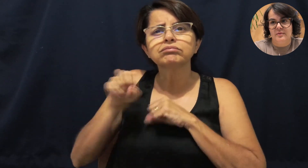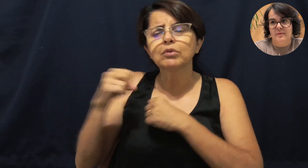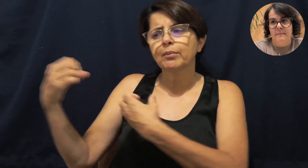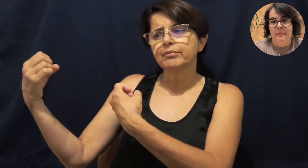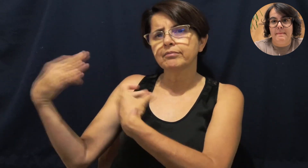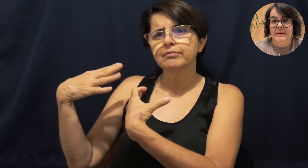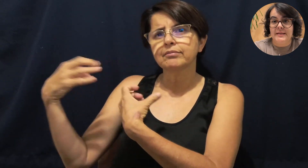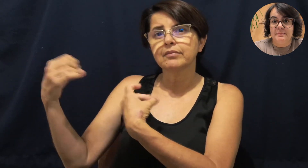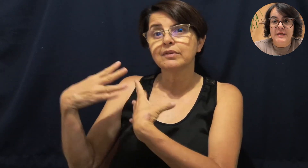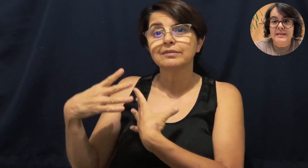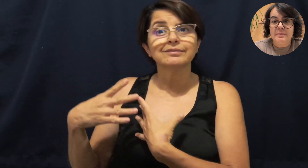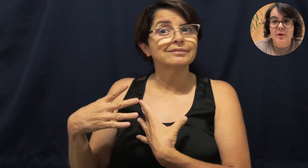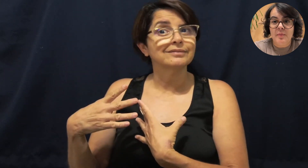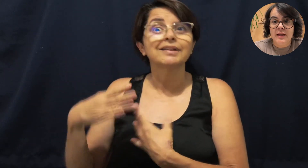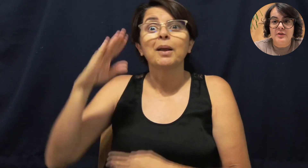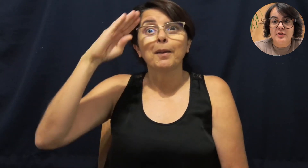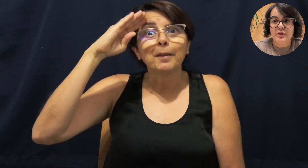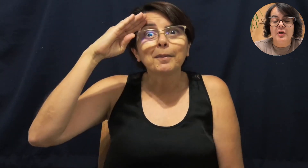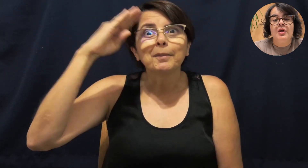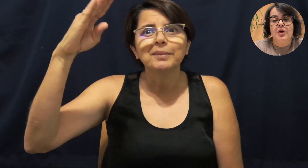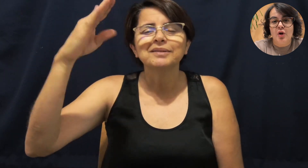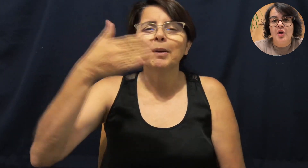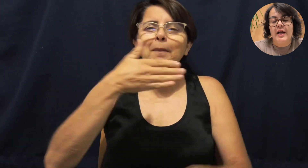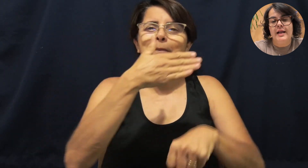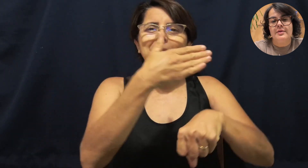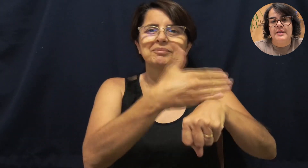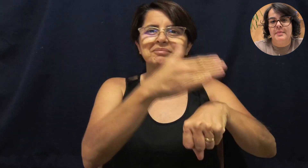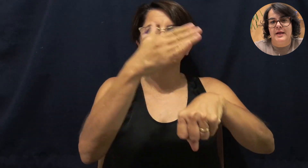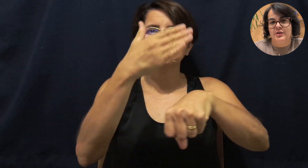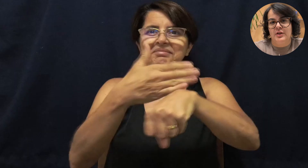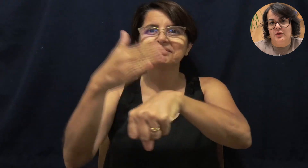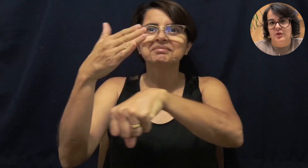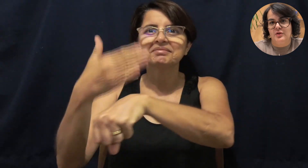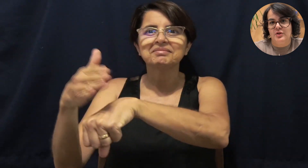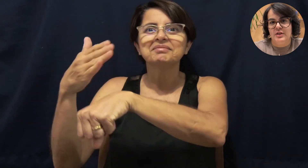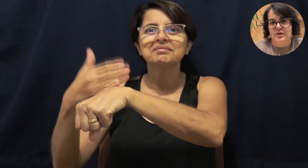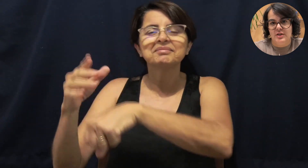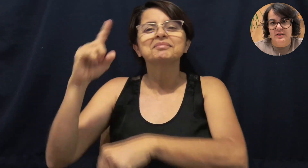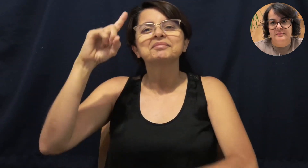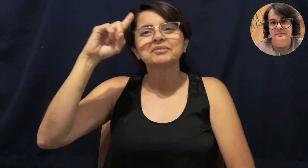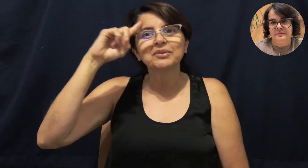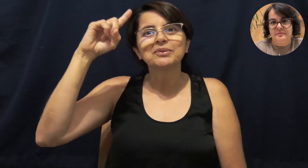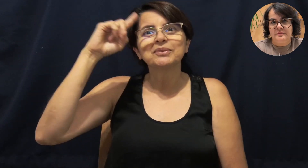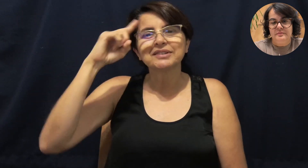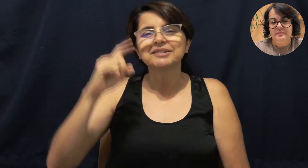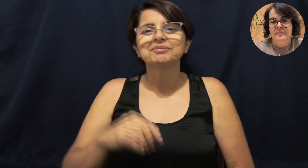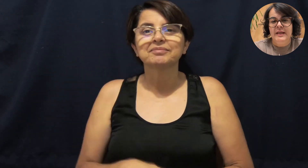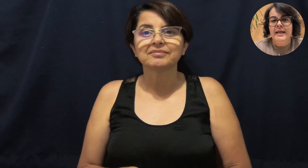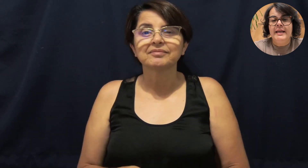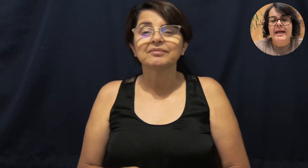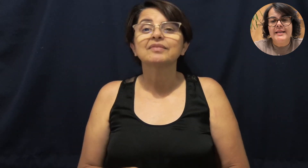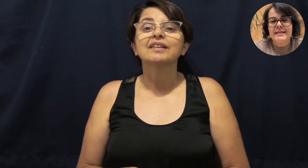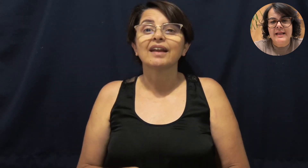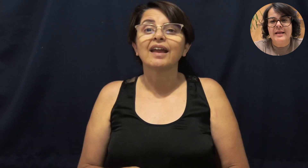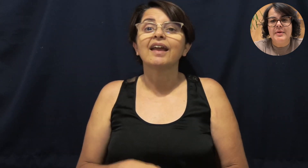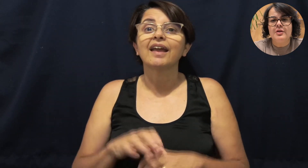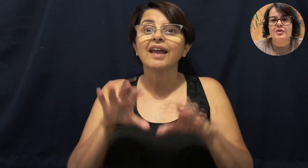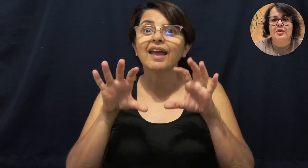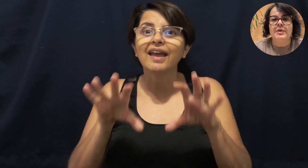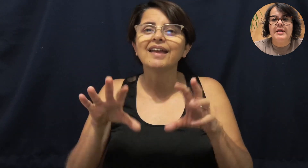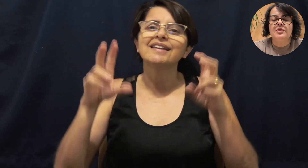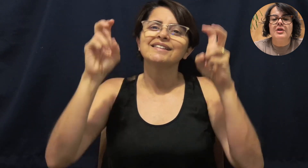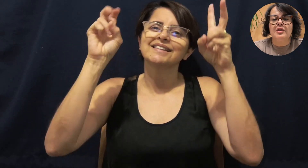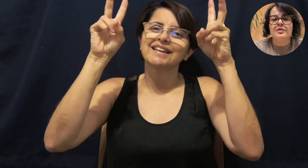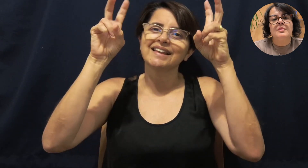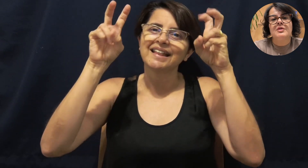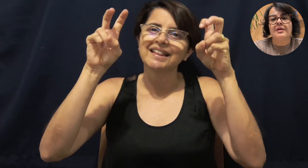ensinamentos, mas principalmente colocá-los em prática no nosso dia a dia. E é exatamente